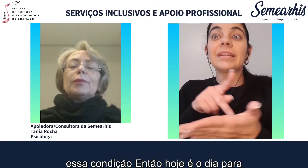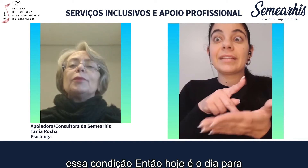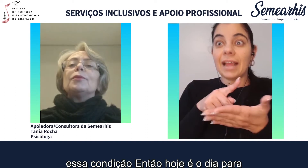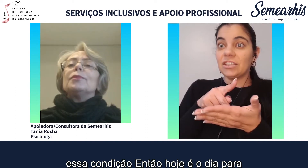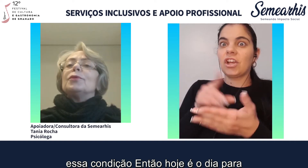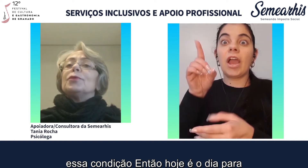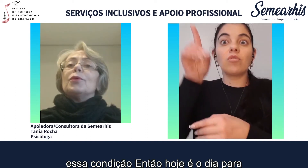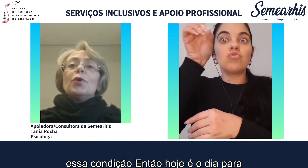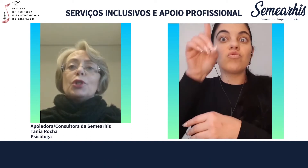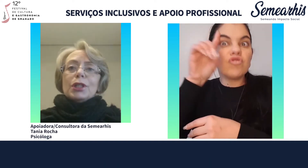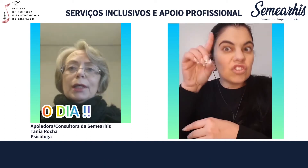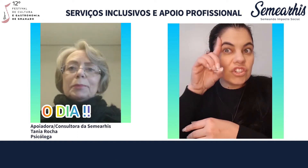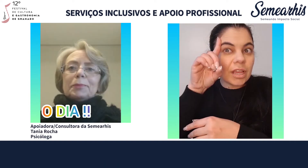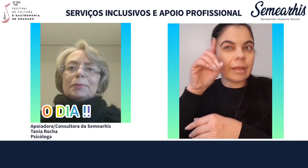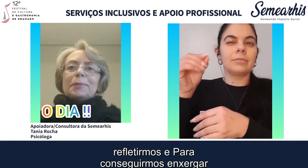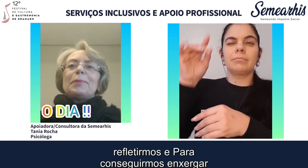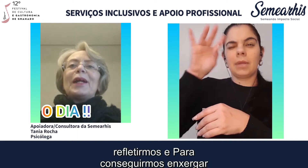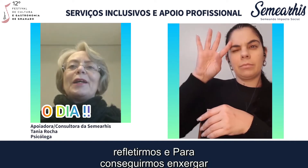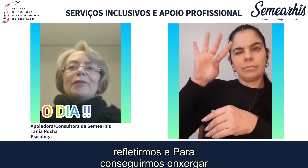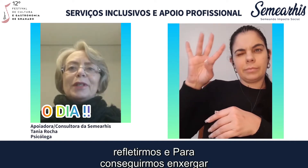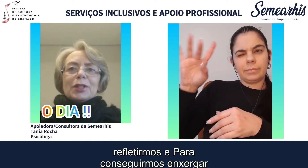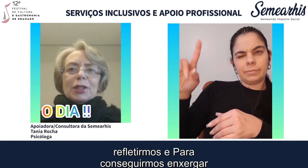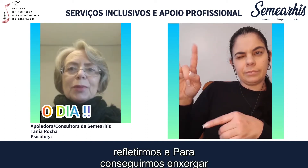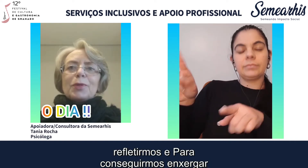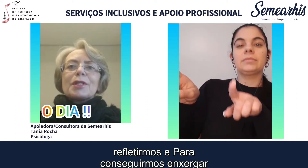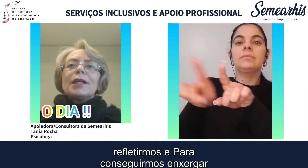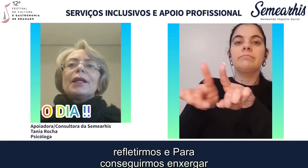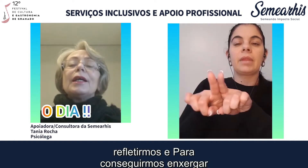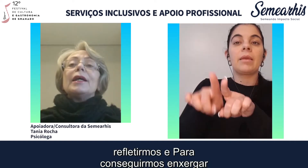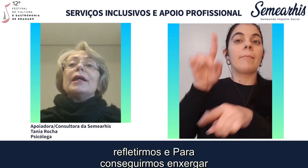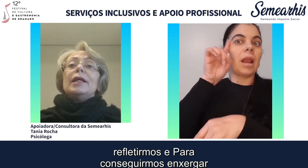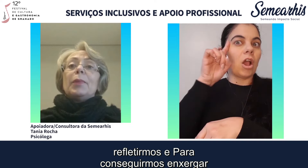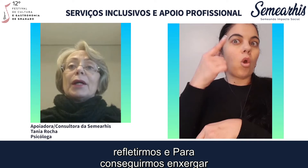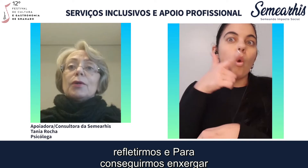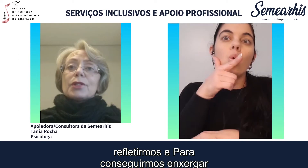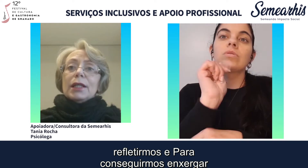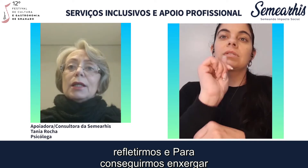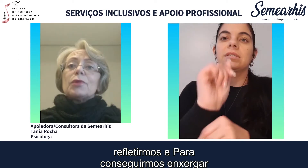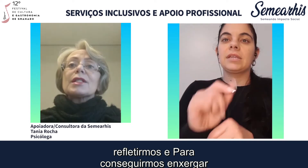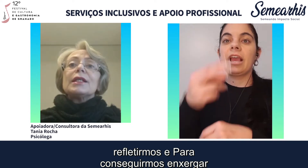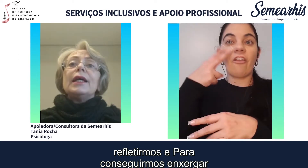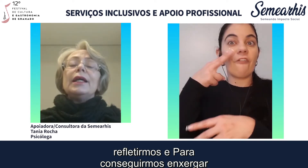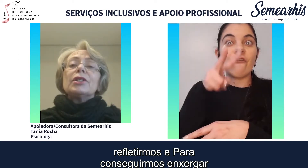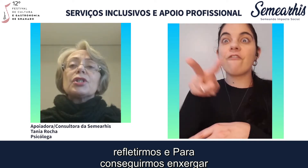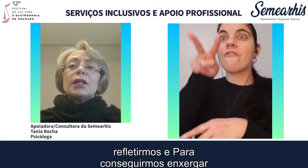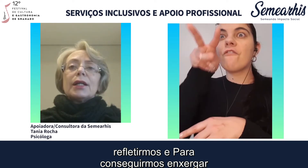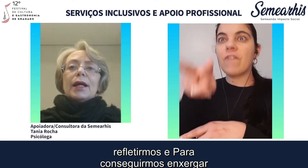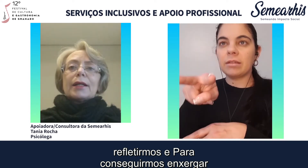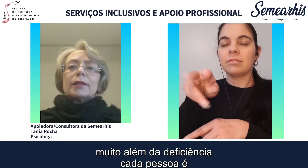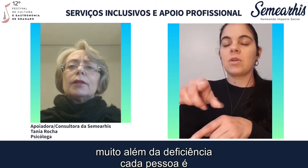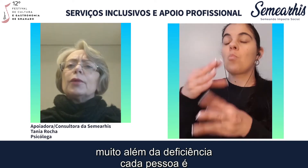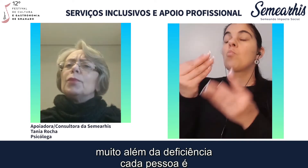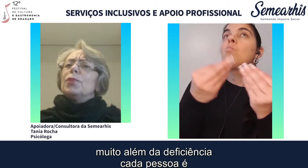é o dia para refletirmos e para conseguirmos